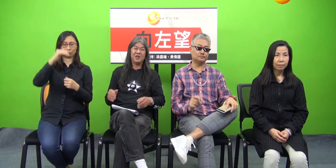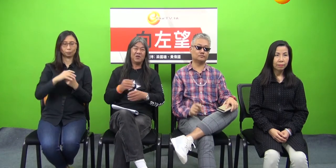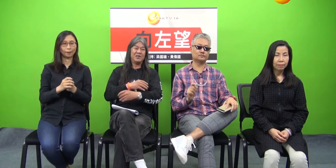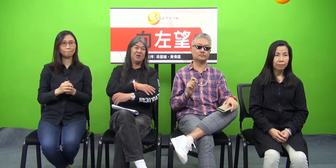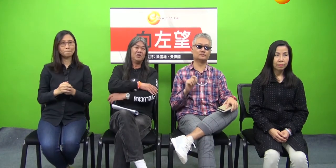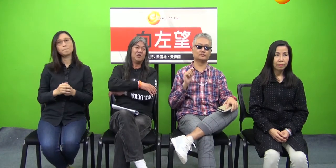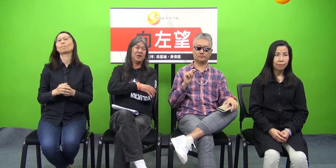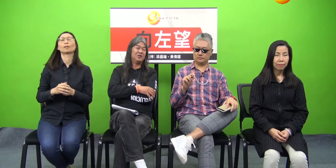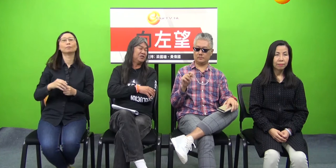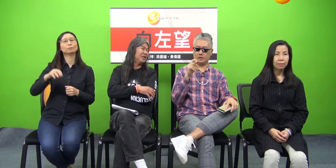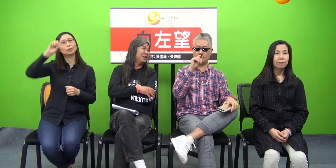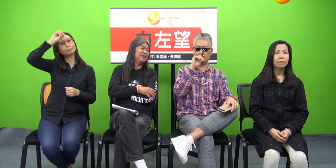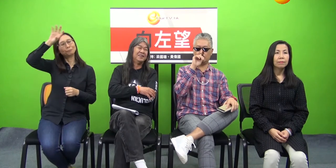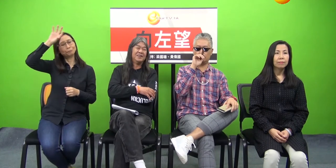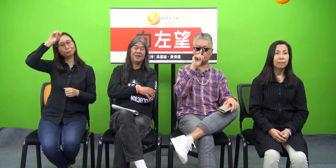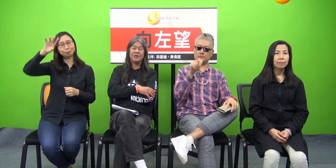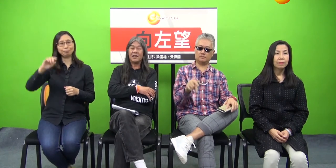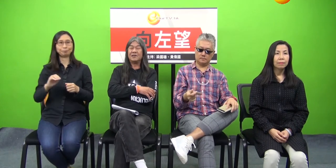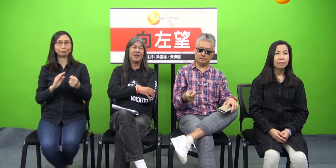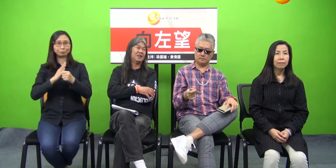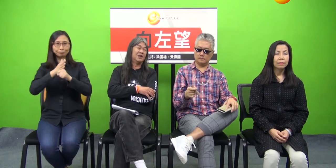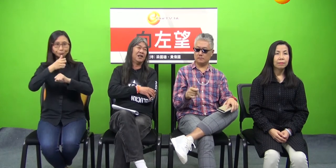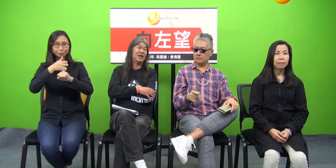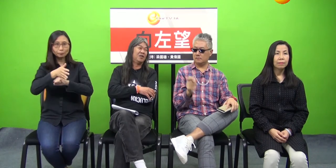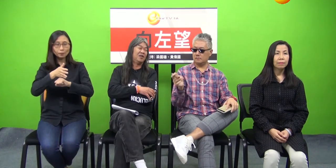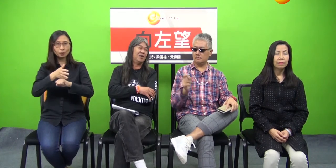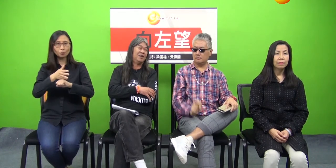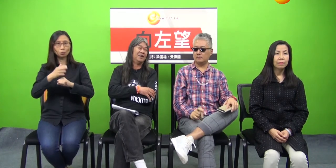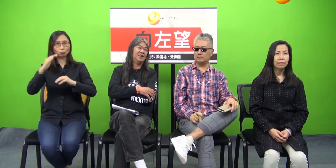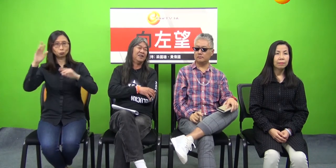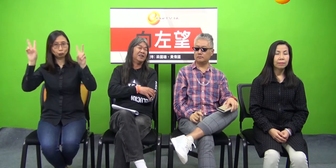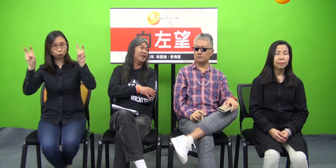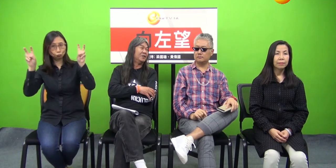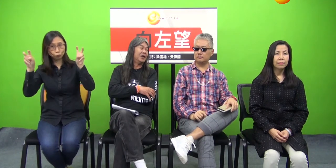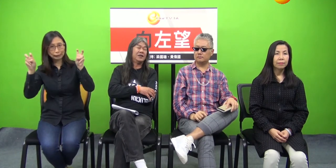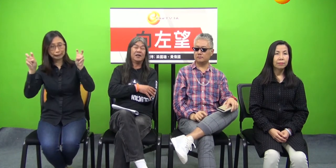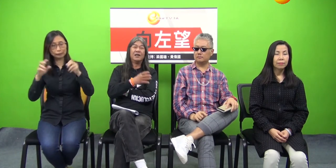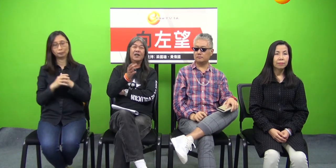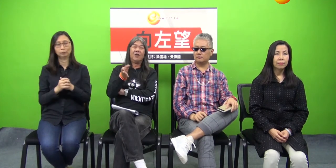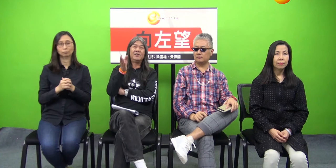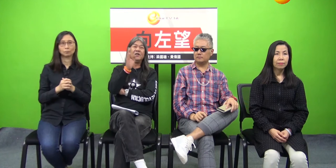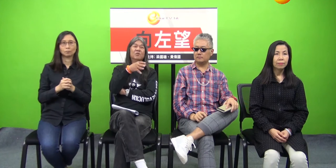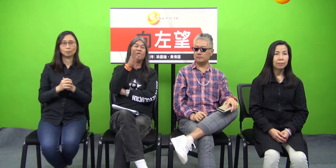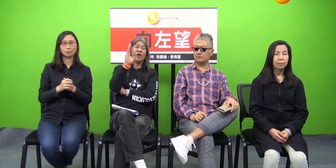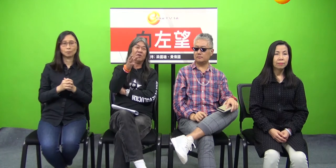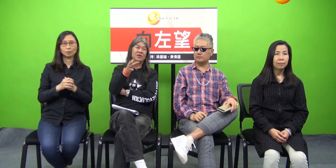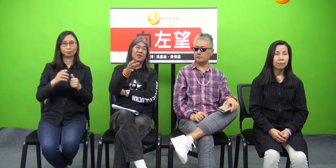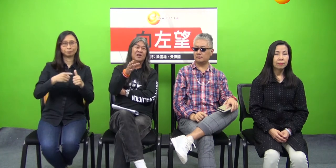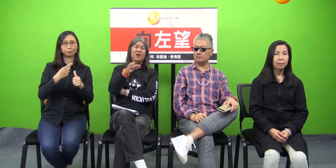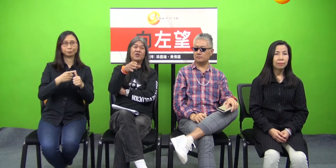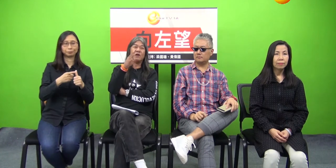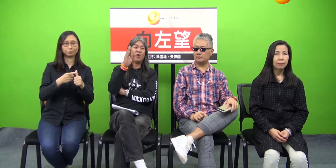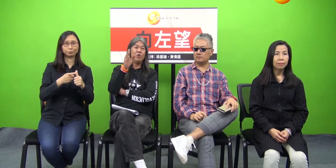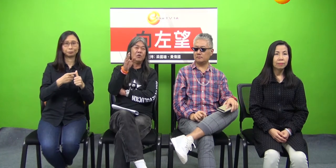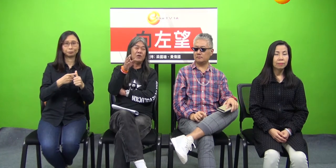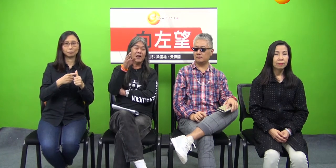扬呢个所谓社会主义民主啊？系咪嘥时间啊？嘛，阿哥，系嘛？即系我哋先唔好讲嗰